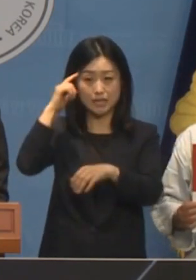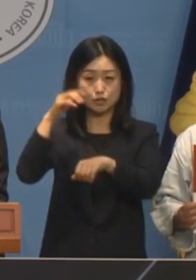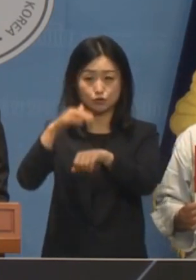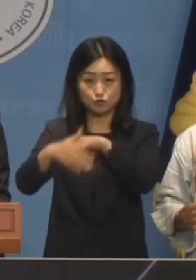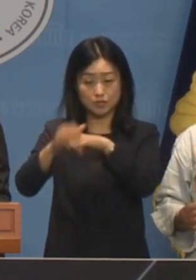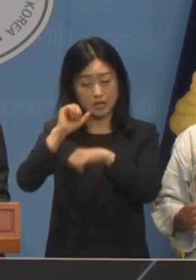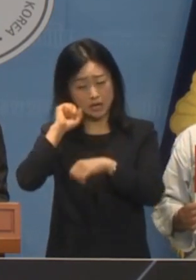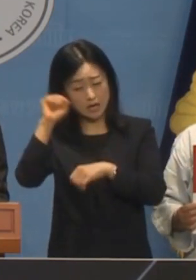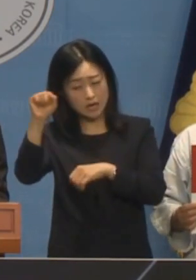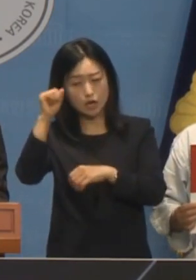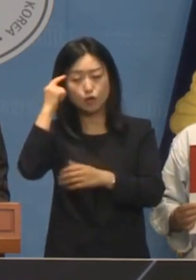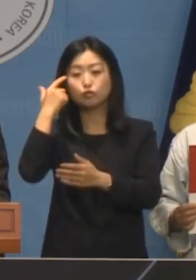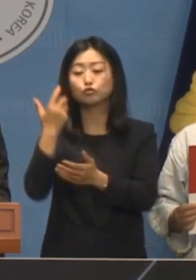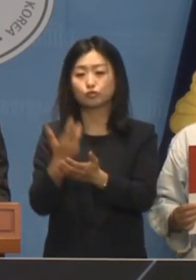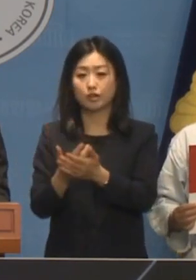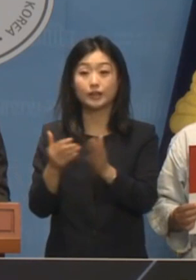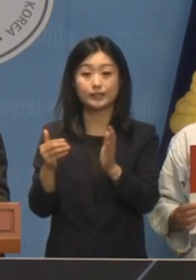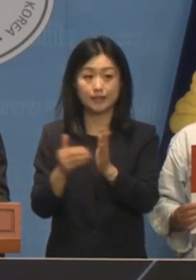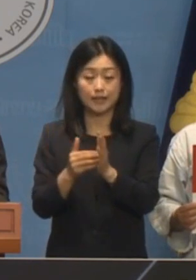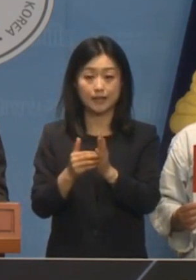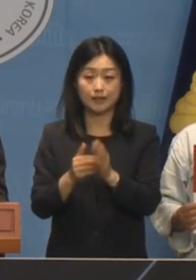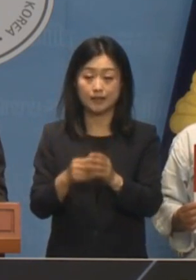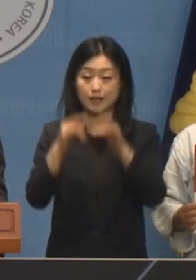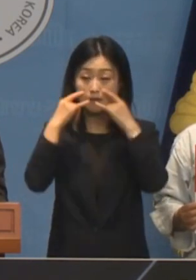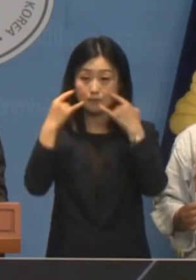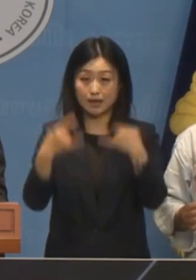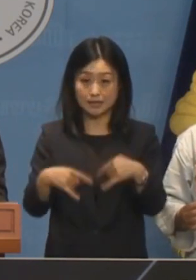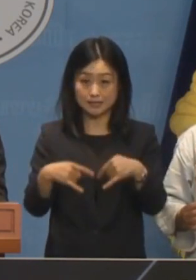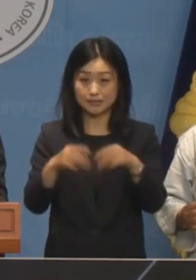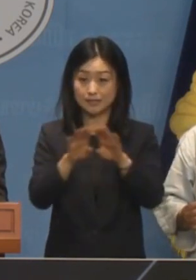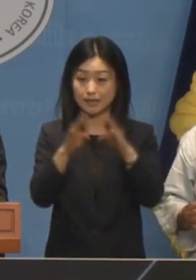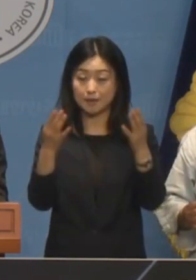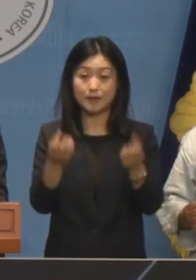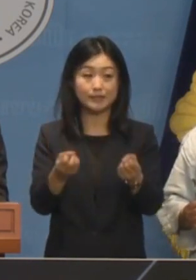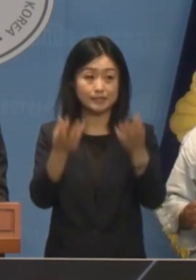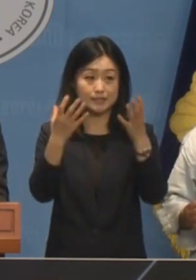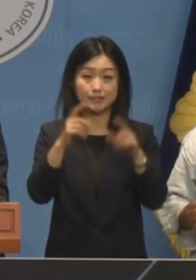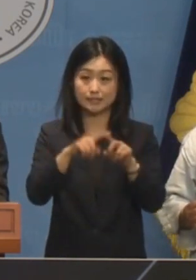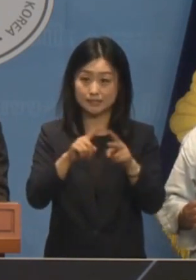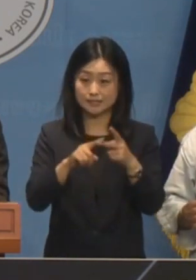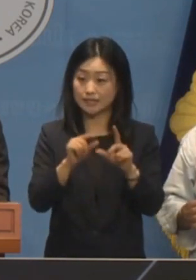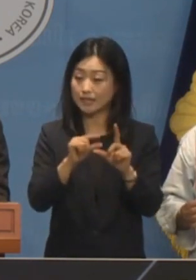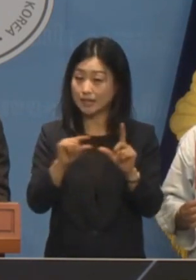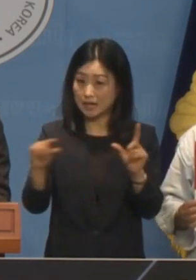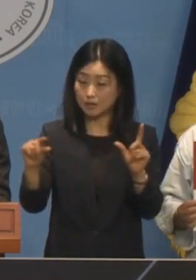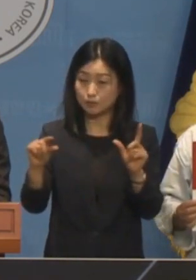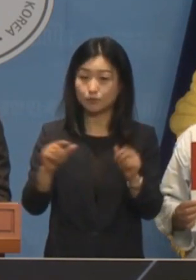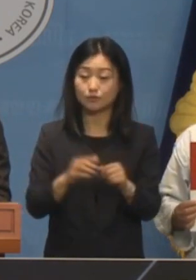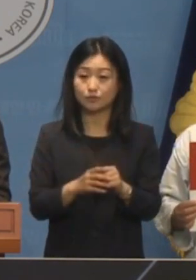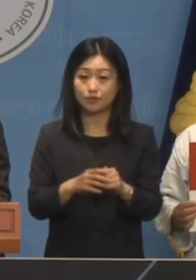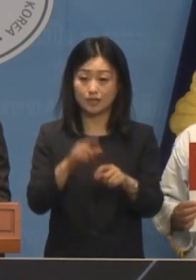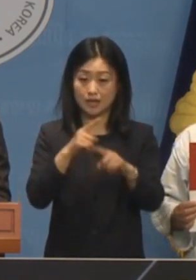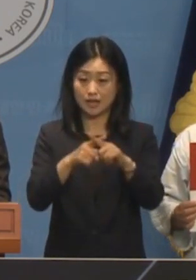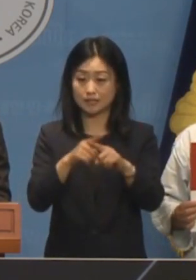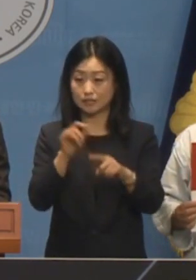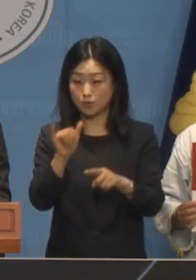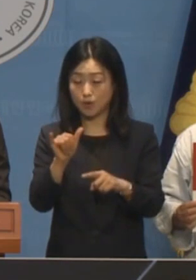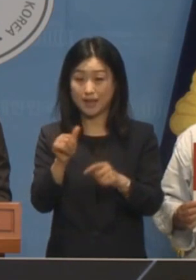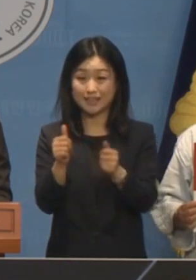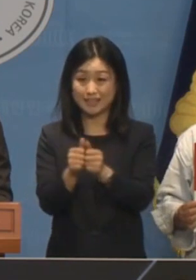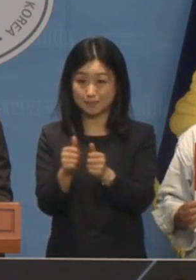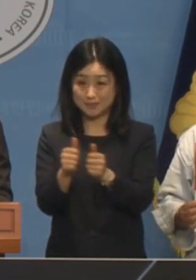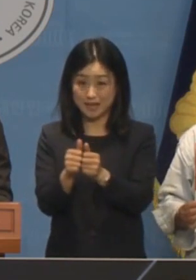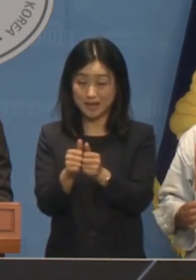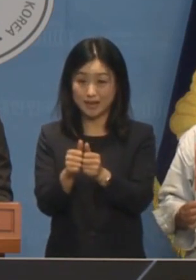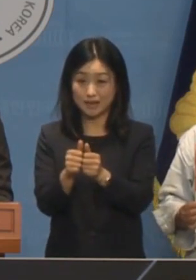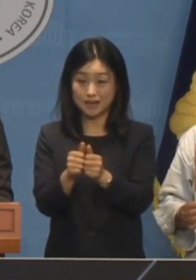충격을 받고 경악하고 있다. 이번 파리올림픽 개막식은 물론 일부 종목에서 XY 염색체를 가진 남자